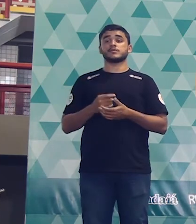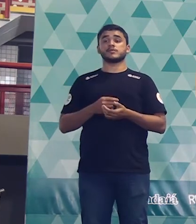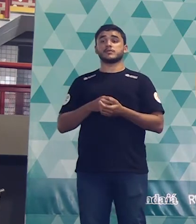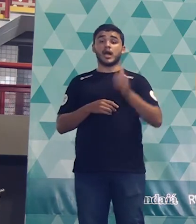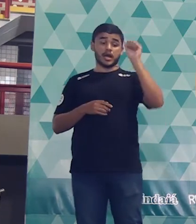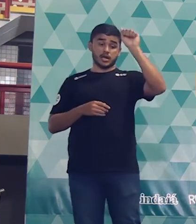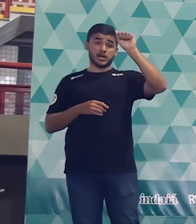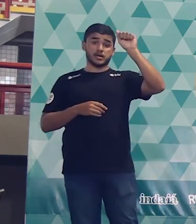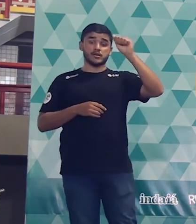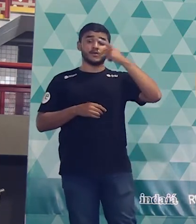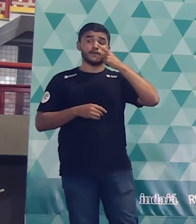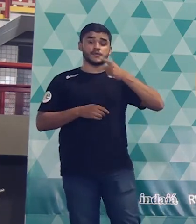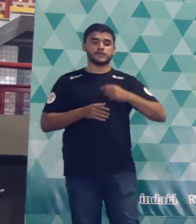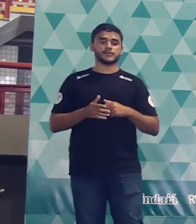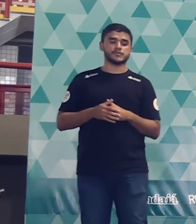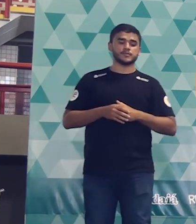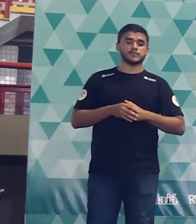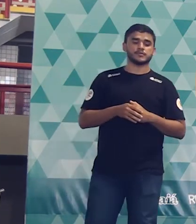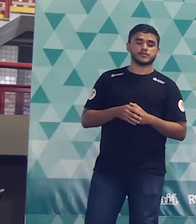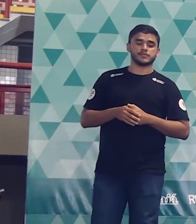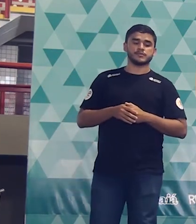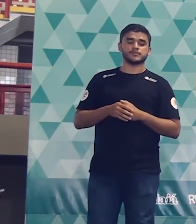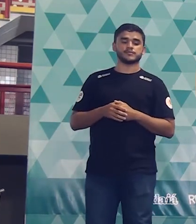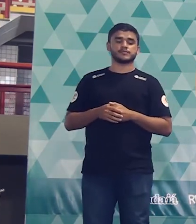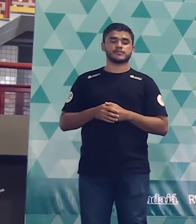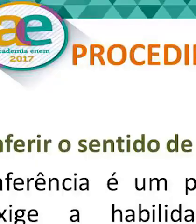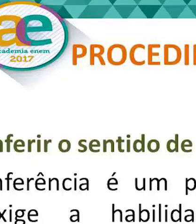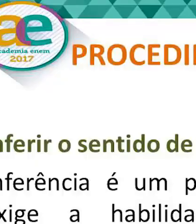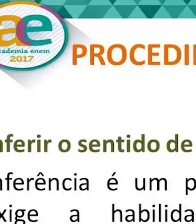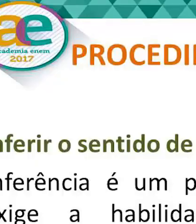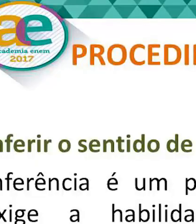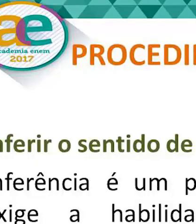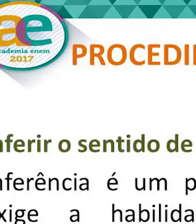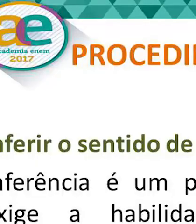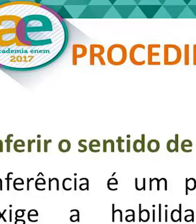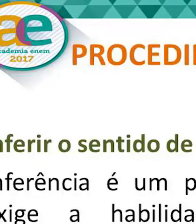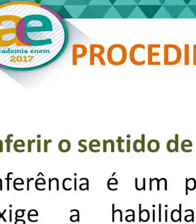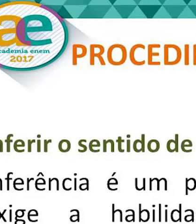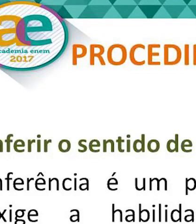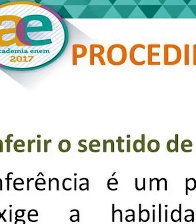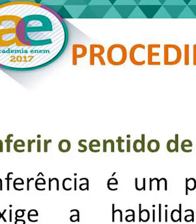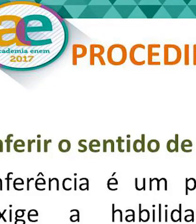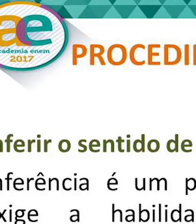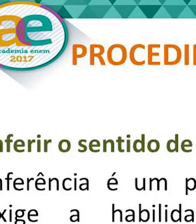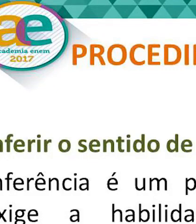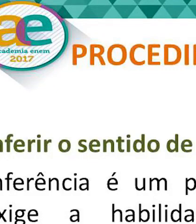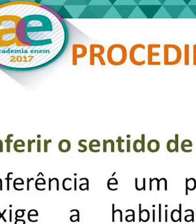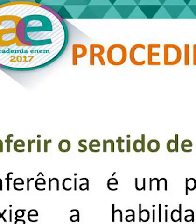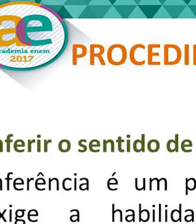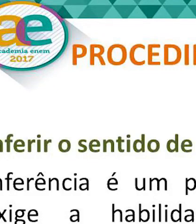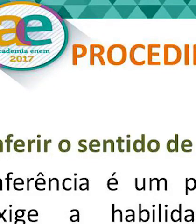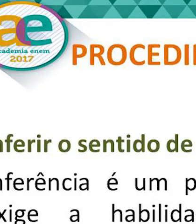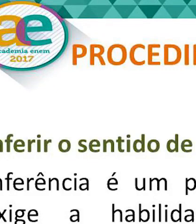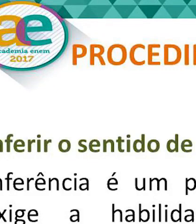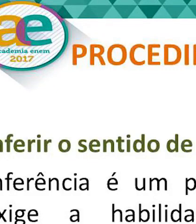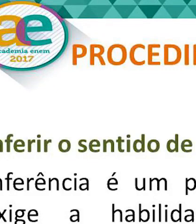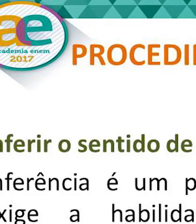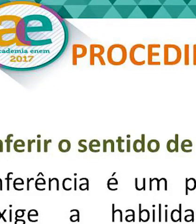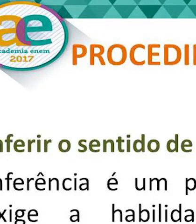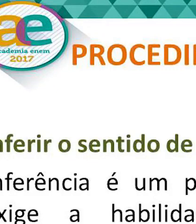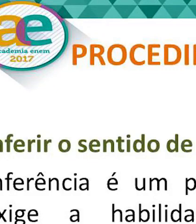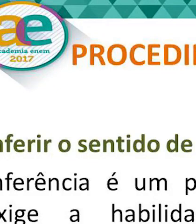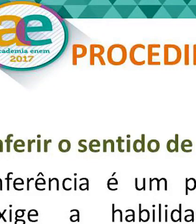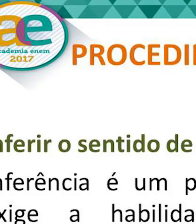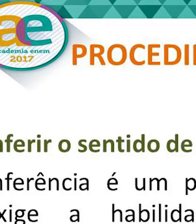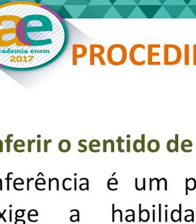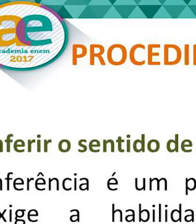né? Inferir o sentido de uma palavra ou expressão. O que é inferir? Aí tem um conceito na sua apostila, mas